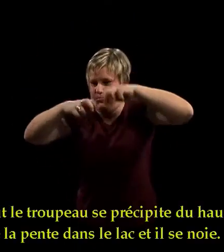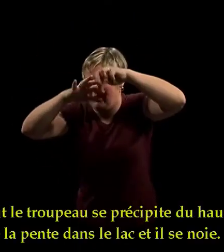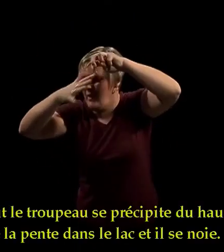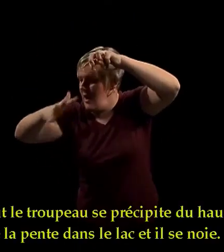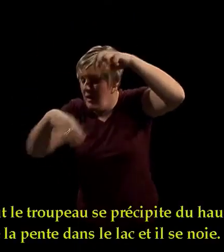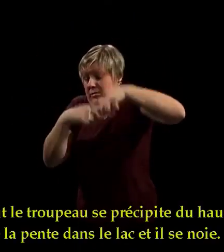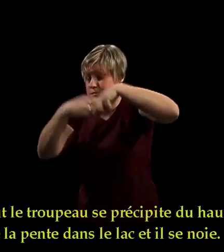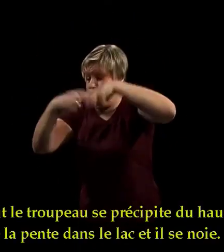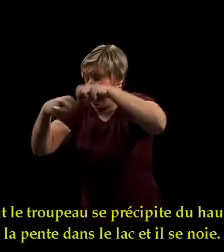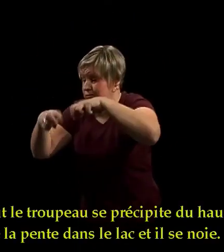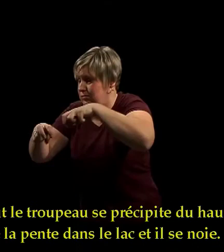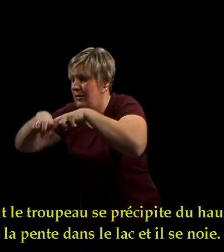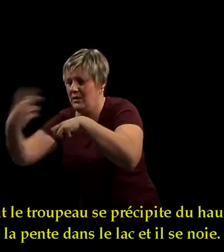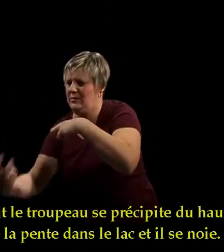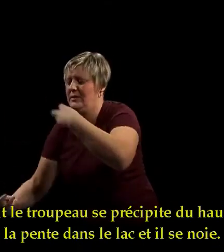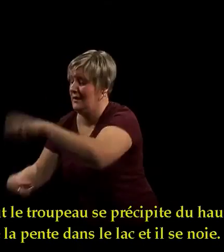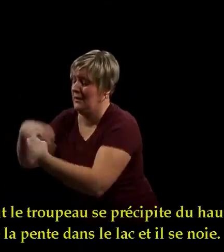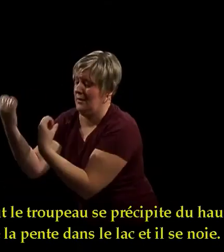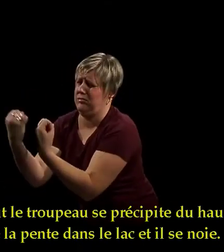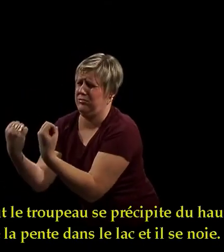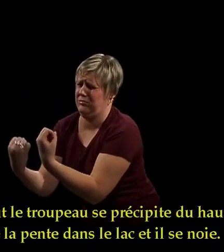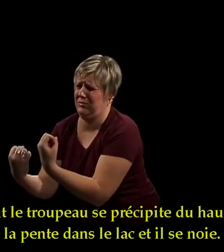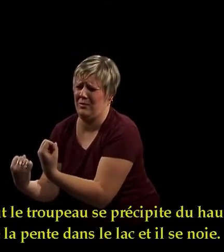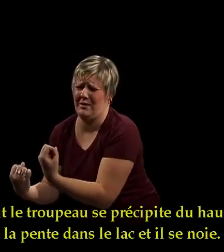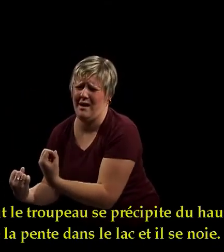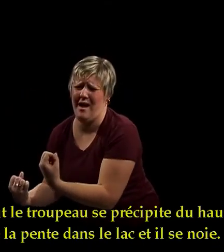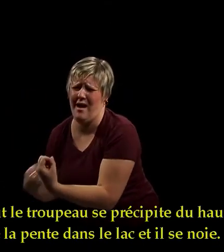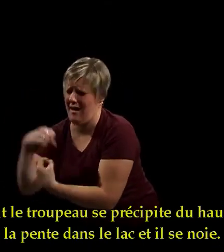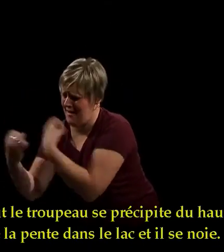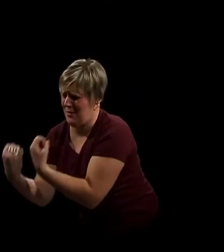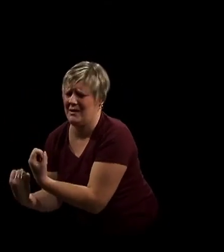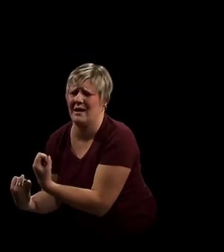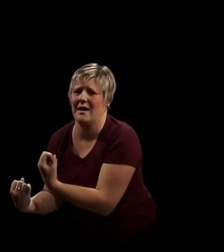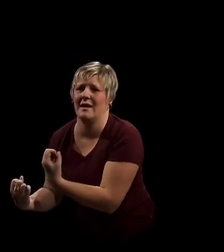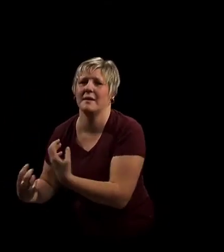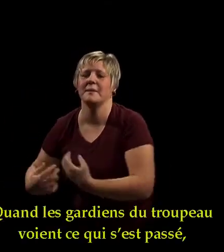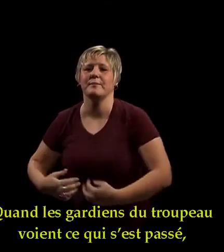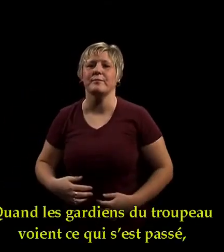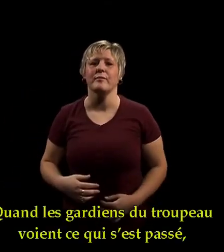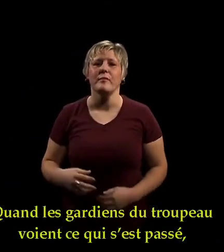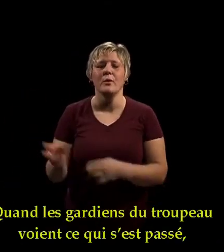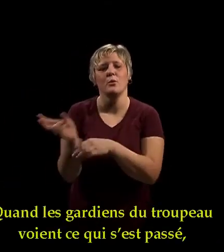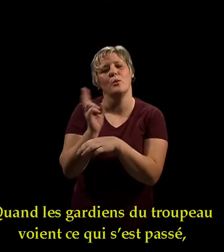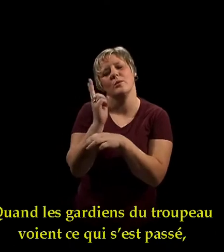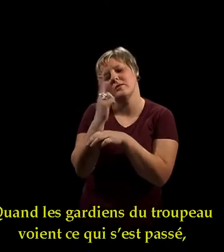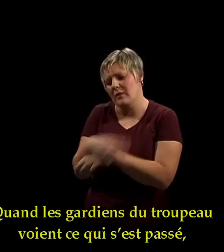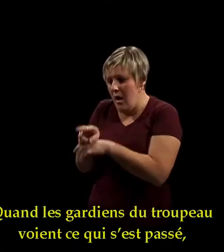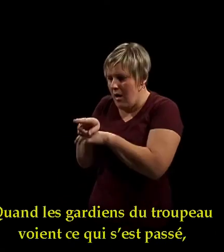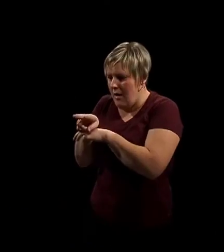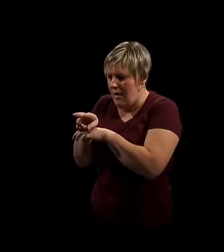précipite du haut de la pente dans le lac et il se noie. Quand les gardiens du troupeau voient ce qui s'est passé, ils